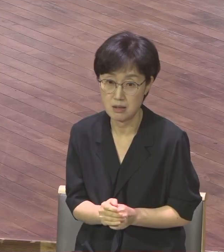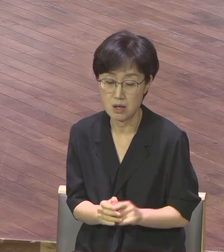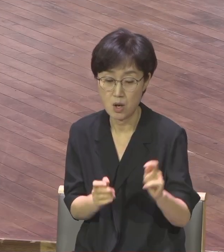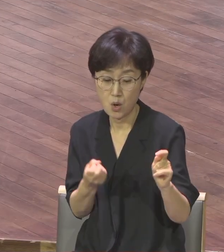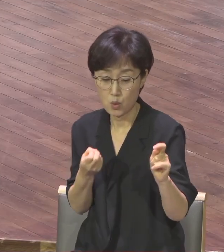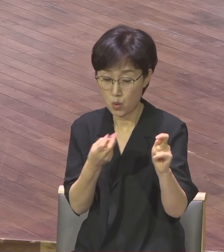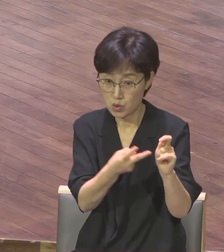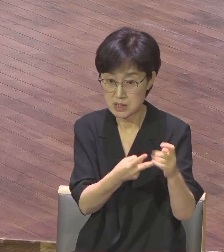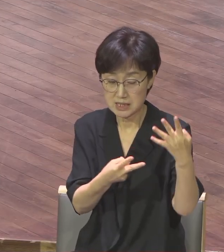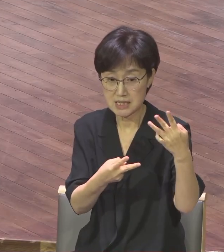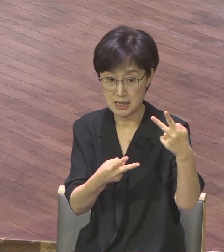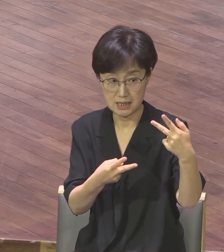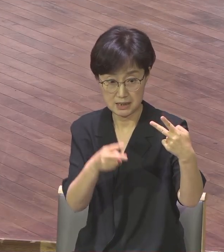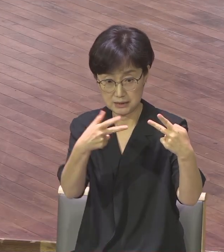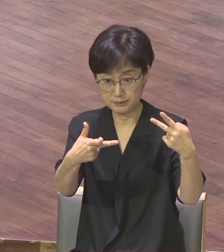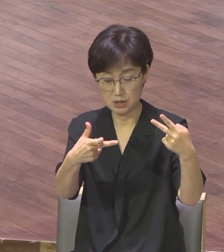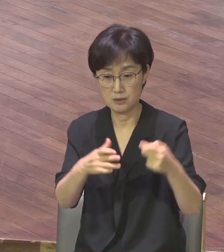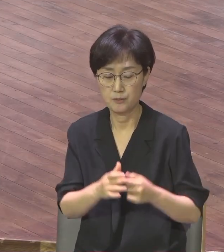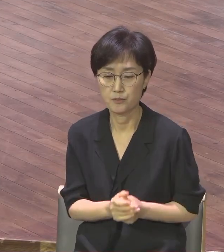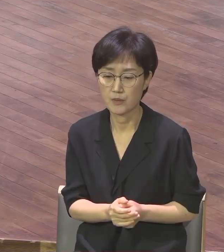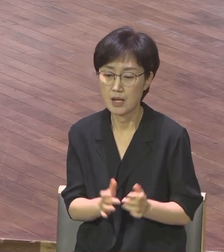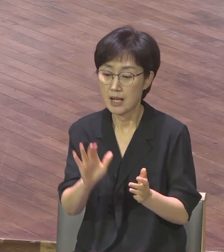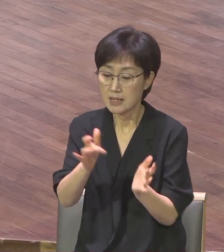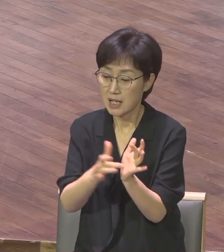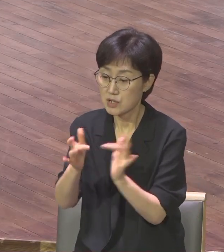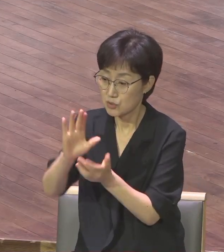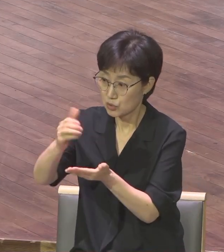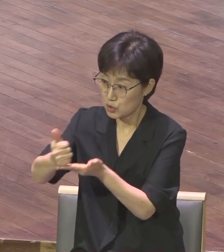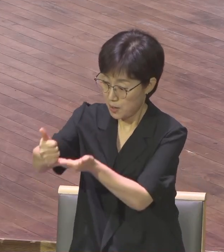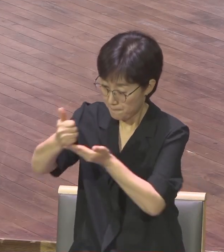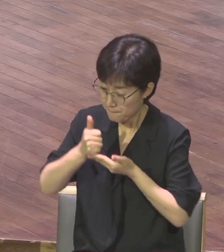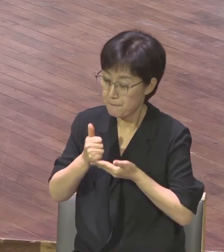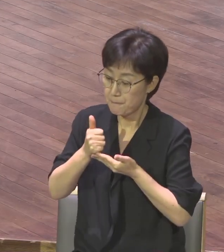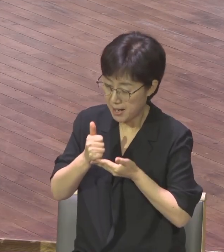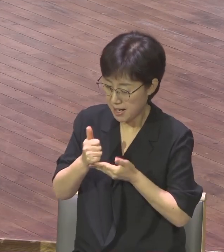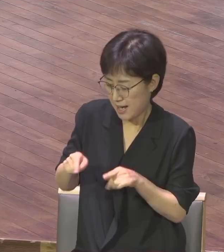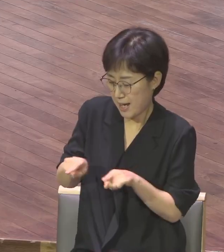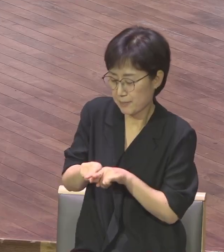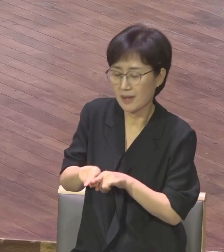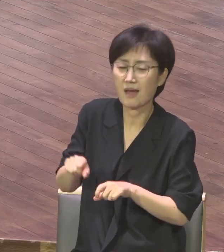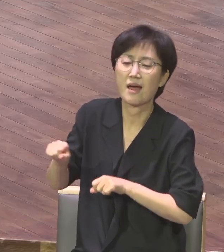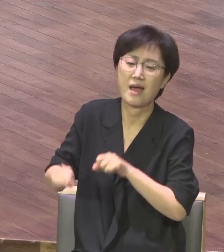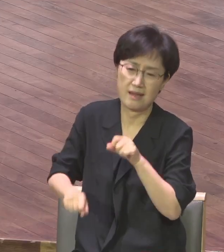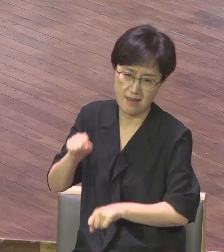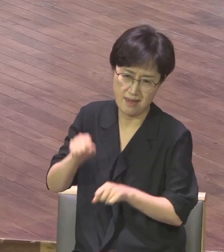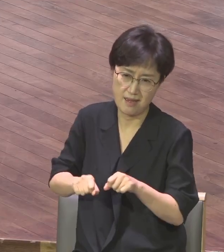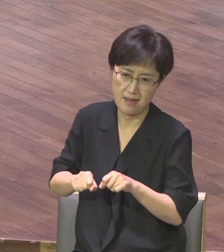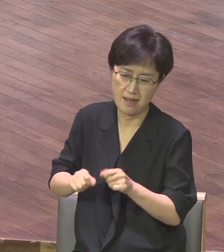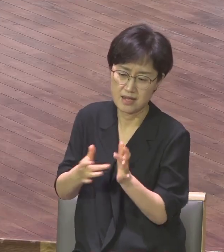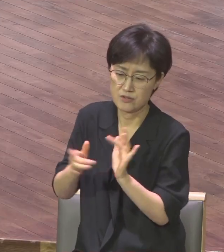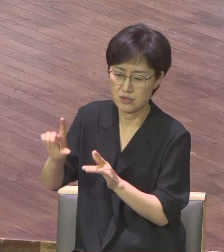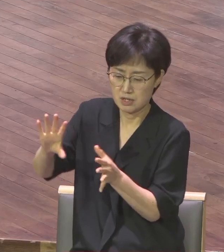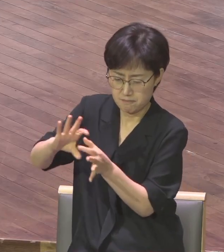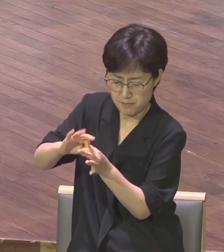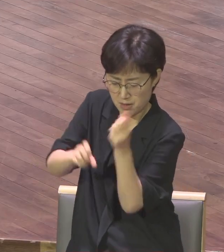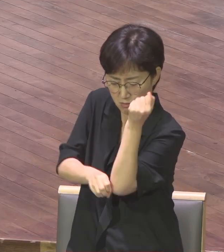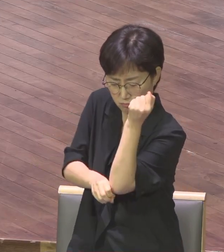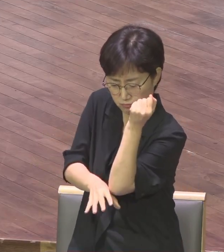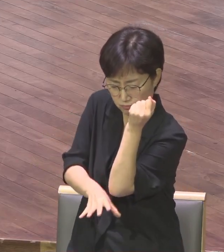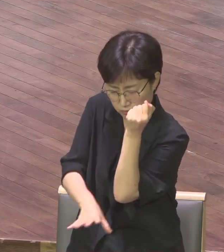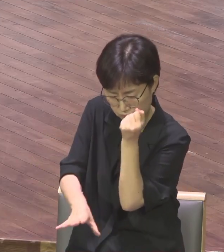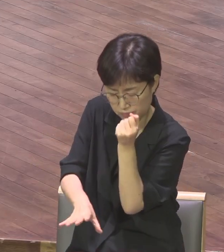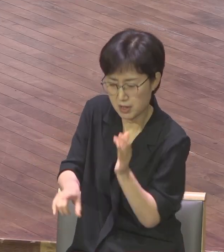7절에 보면 그러므로 너희가 그리스도 예수를 주로 받았으니 그 안에서 행하되 그 안에 뿌리를 박으며 시험을 받아 교훈을 받은